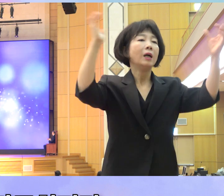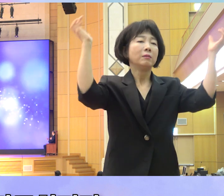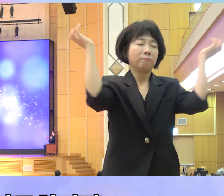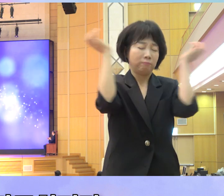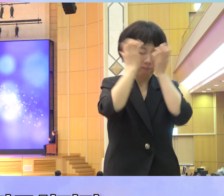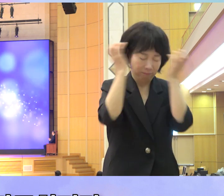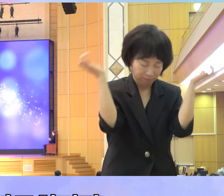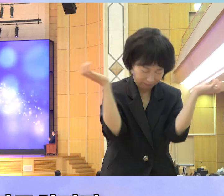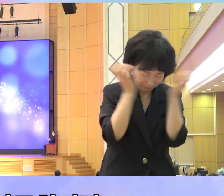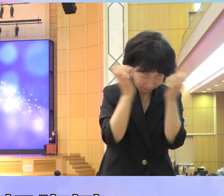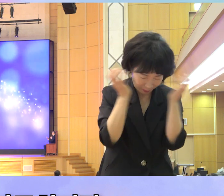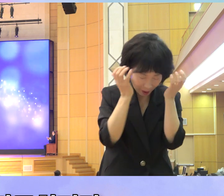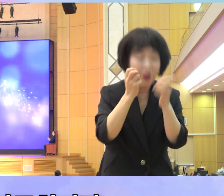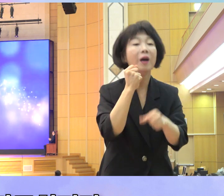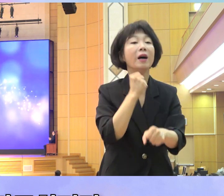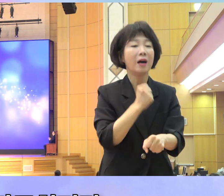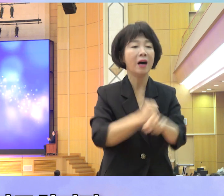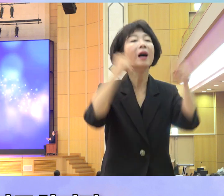지치고